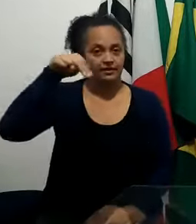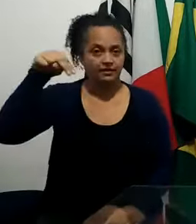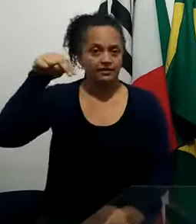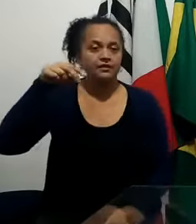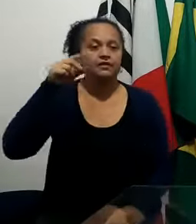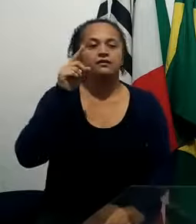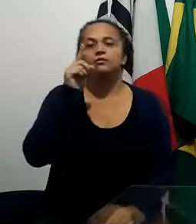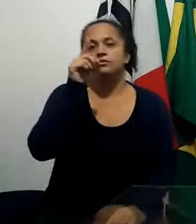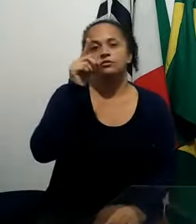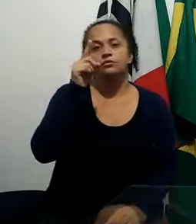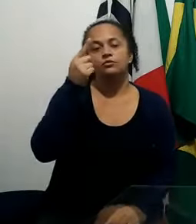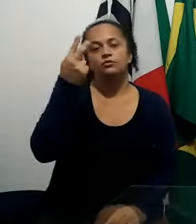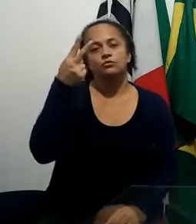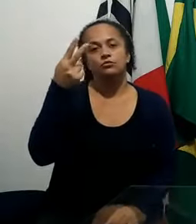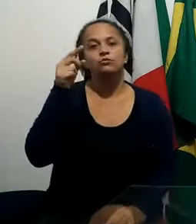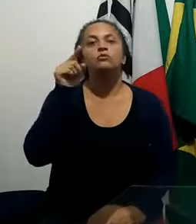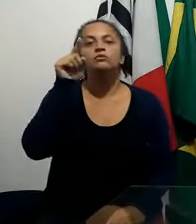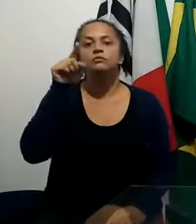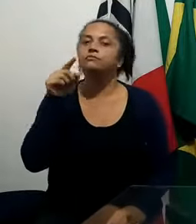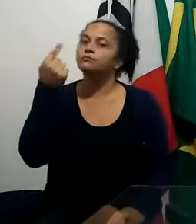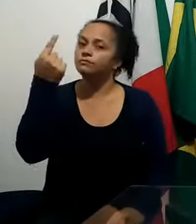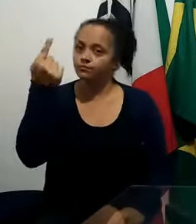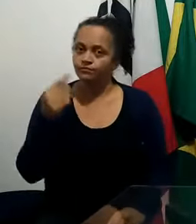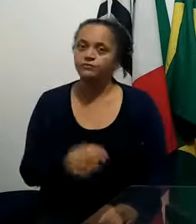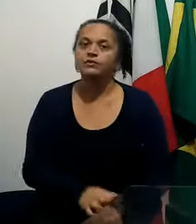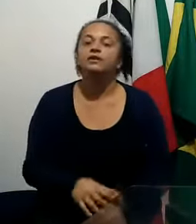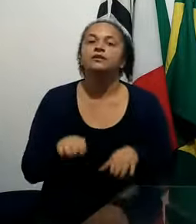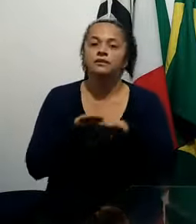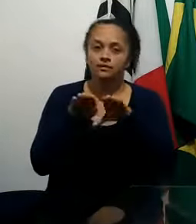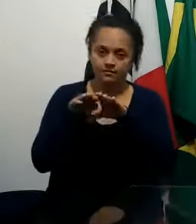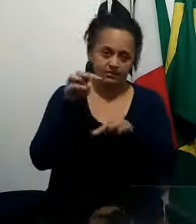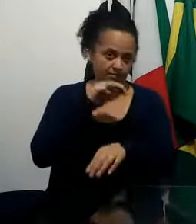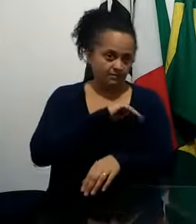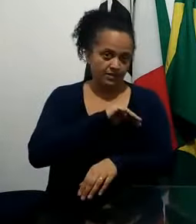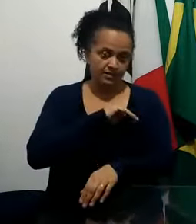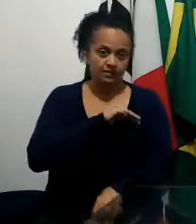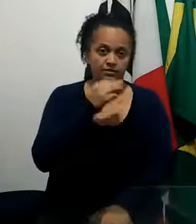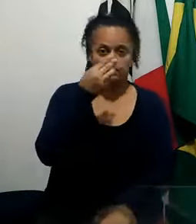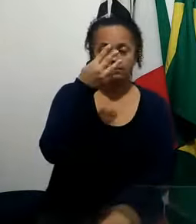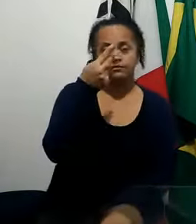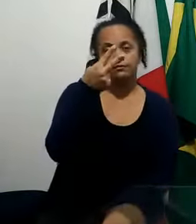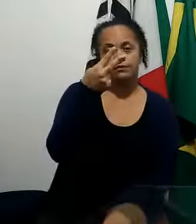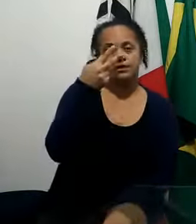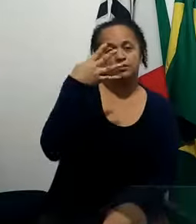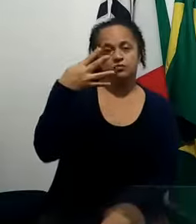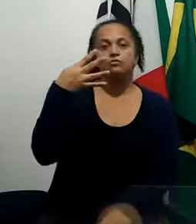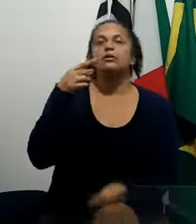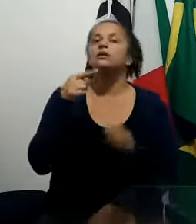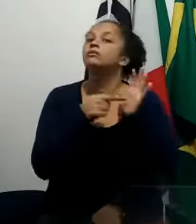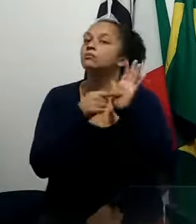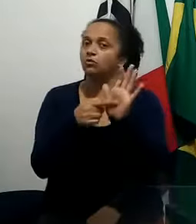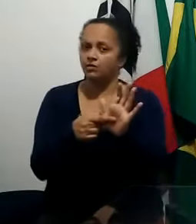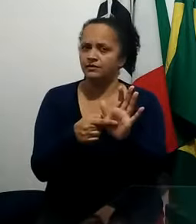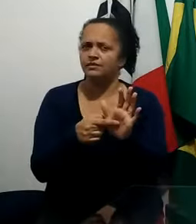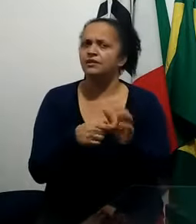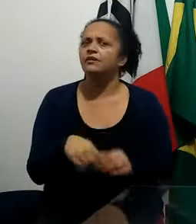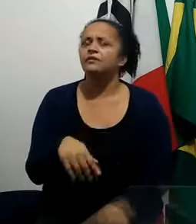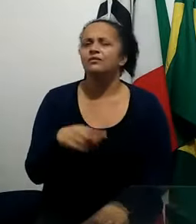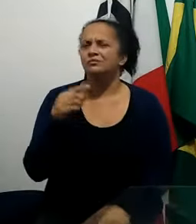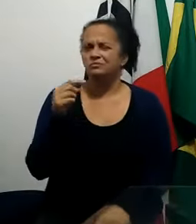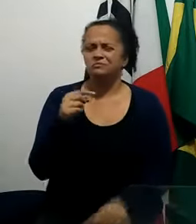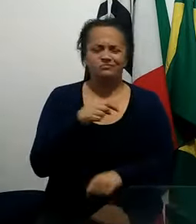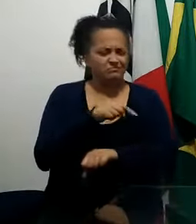claro isso. Será um tempo terrível de sofrimento para o povo judeu. Jeremias